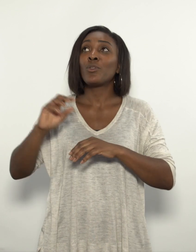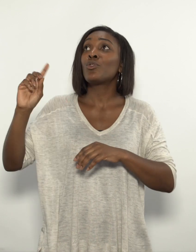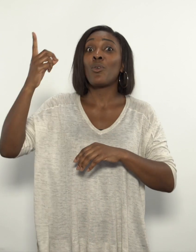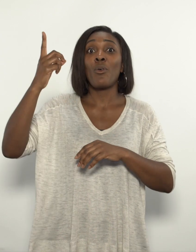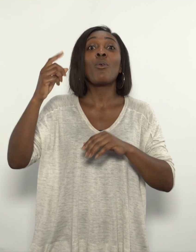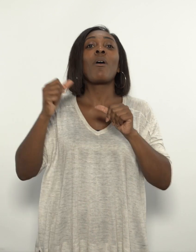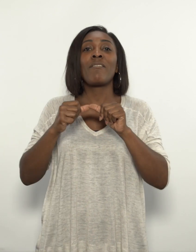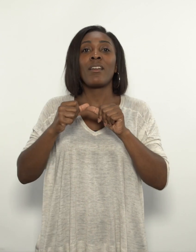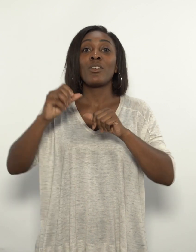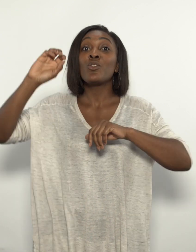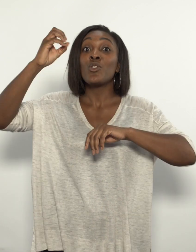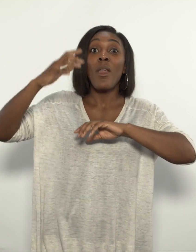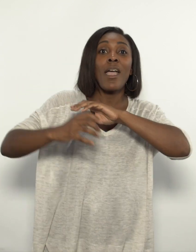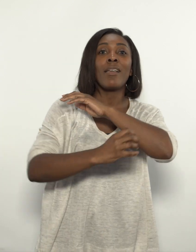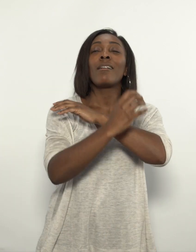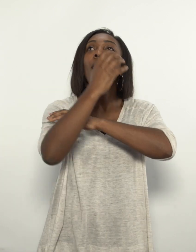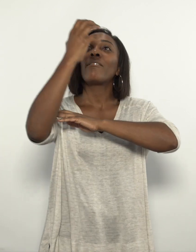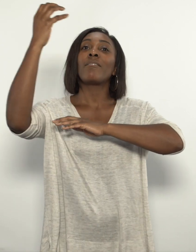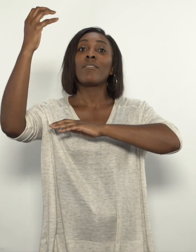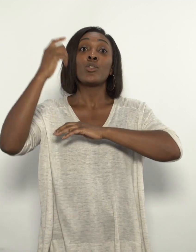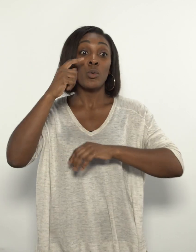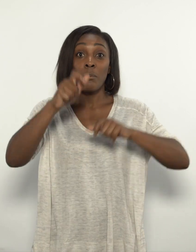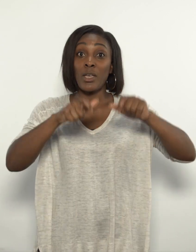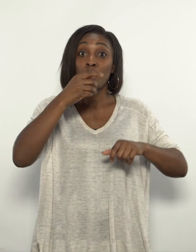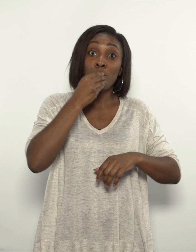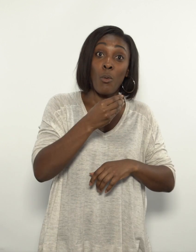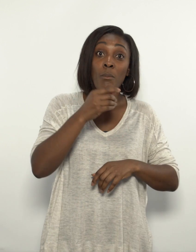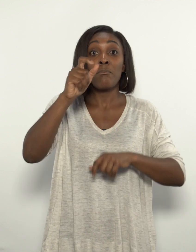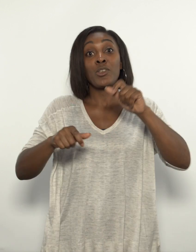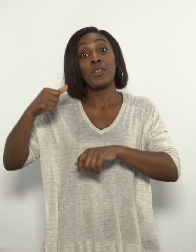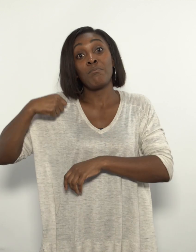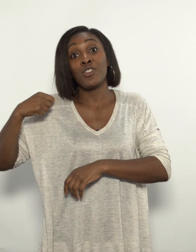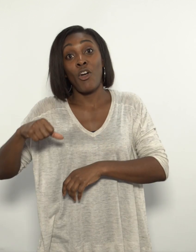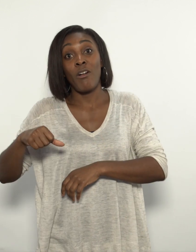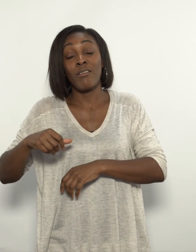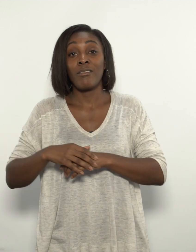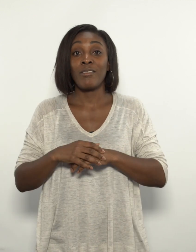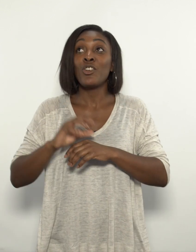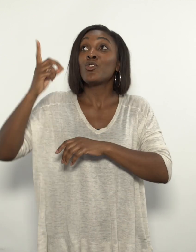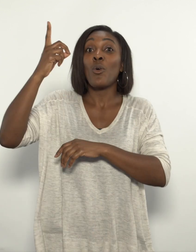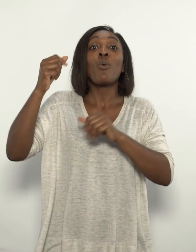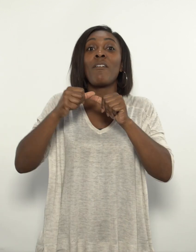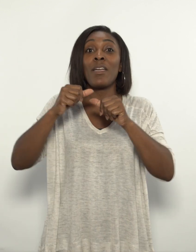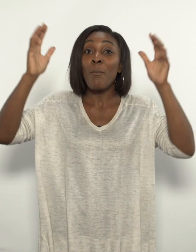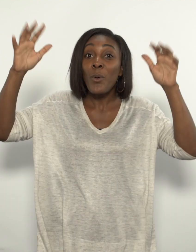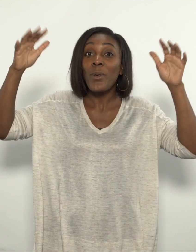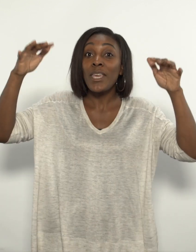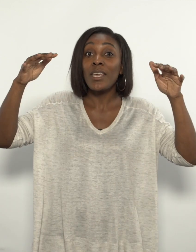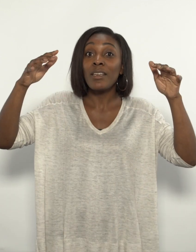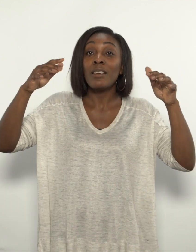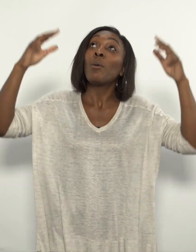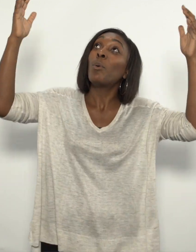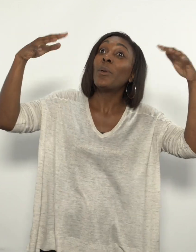fait lever son soleil sur les bons et sur les méchants, et il fait pleuvoir sur les justes et sur les